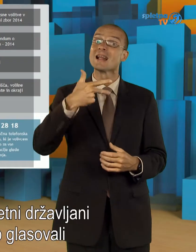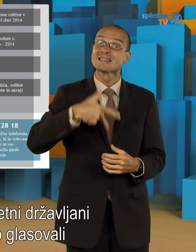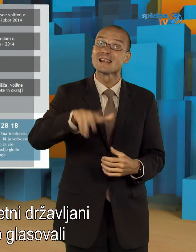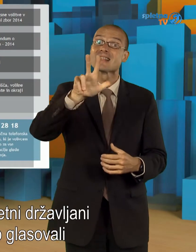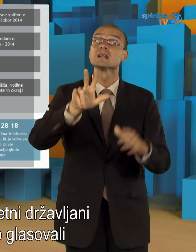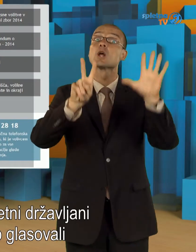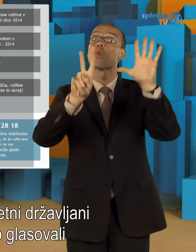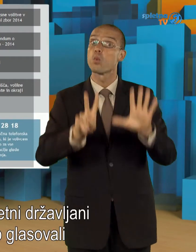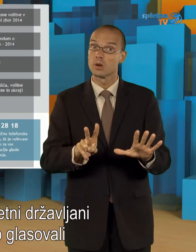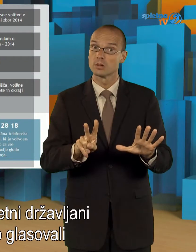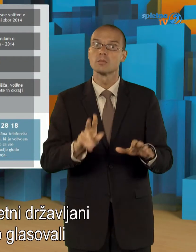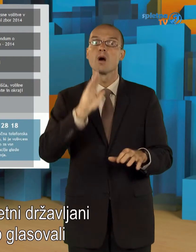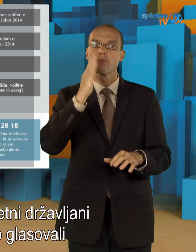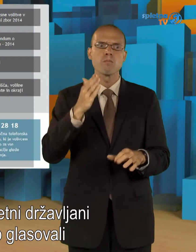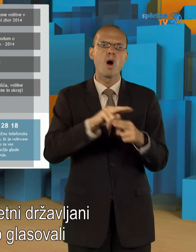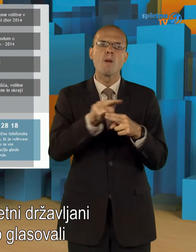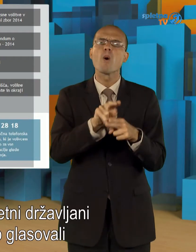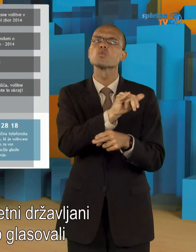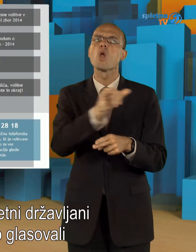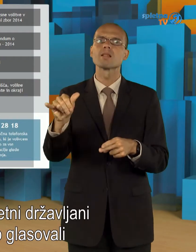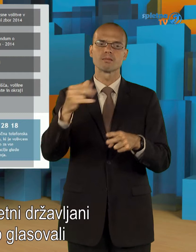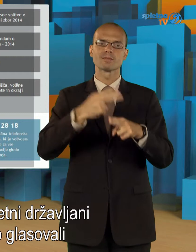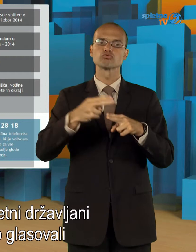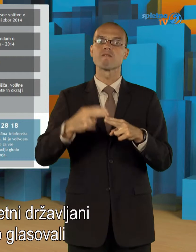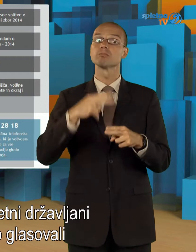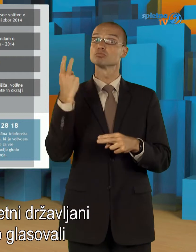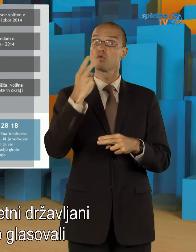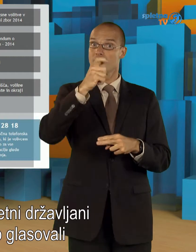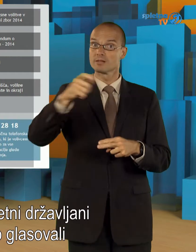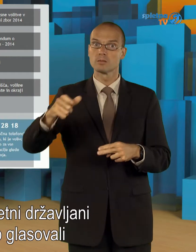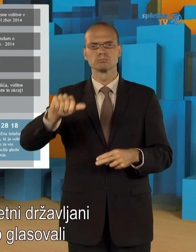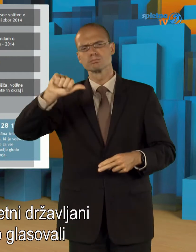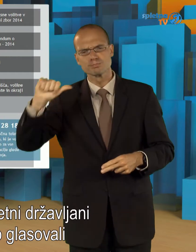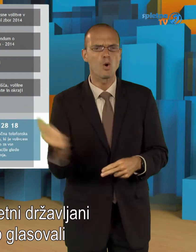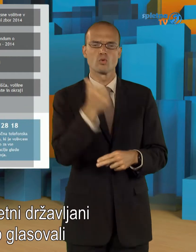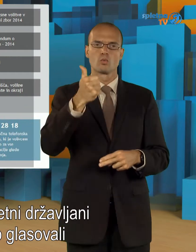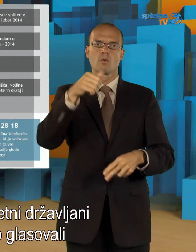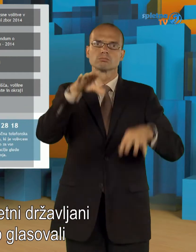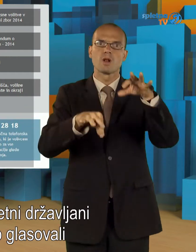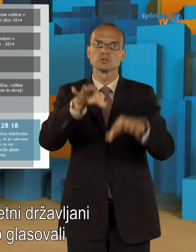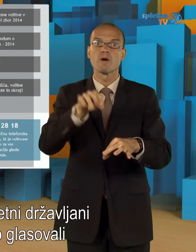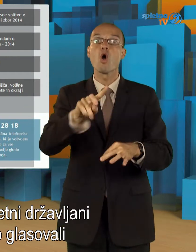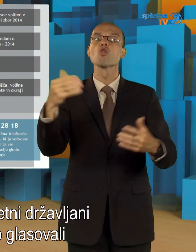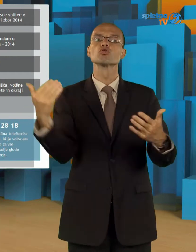Trinajstega julija bomo polnoletni državljani Slovenije ponovno glasovali o novi sestavi parlamenta.